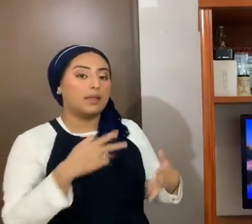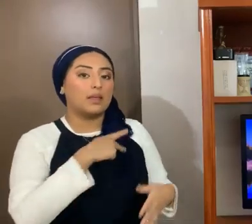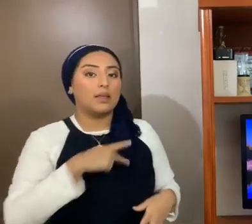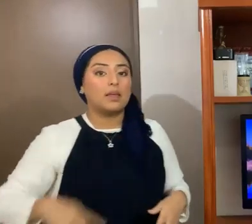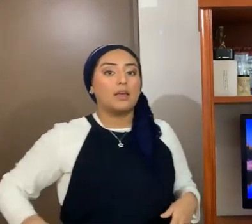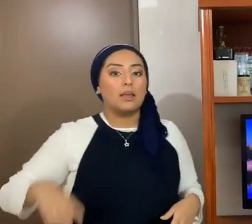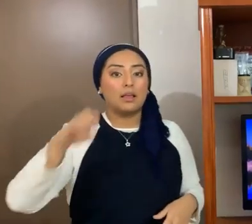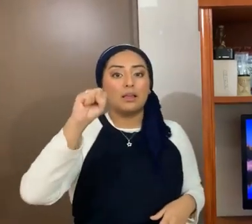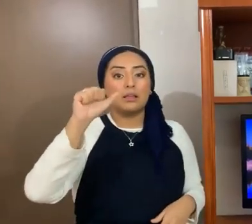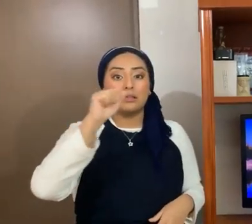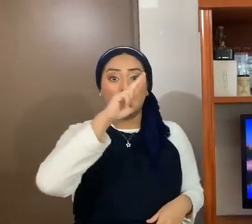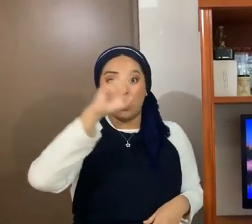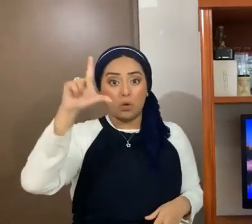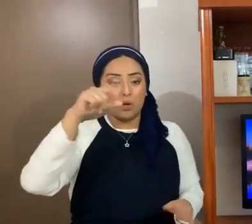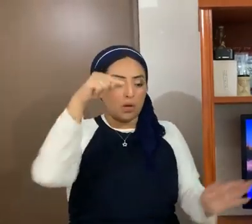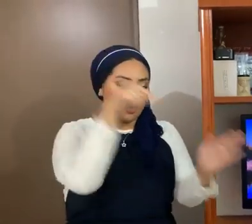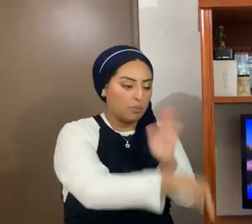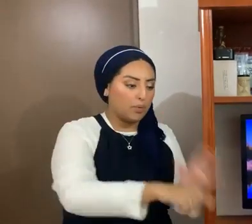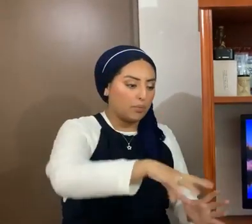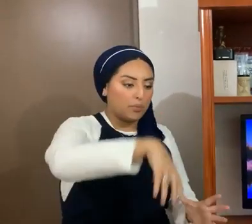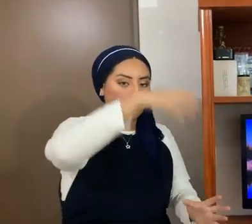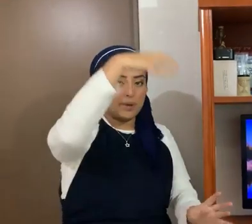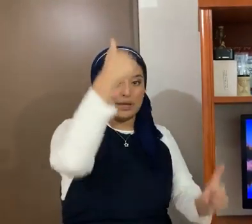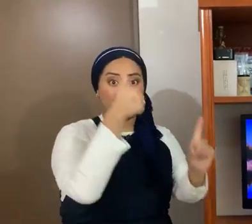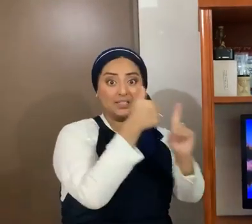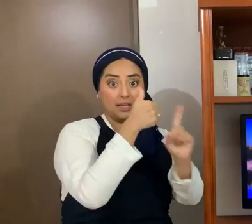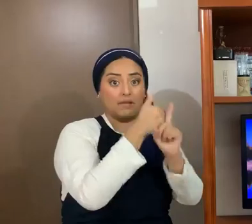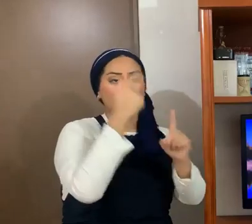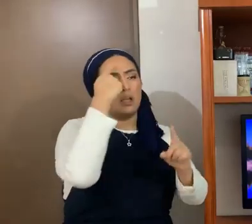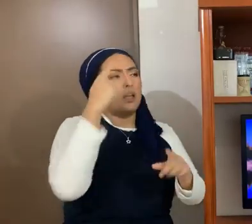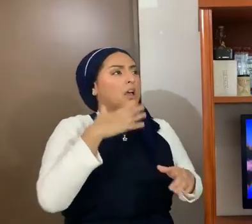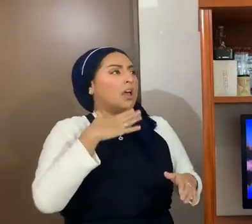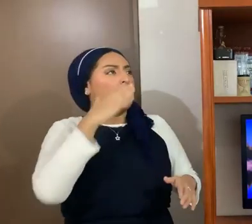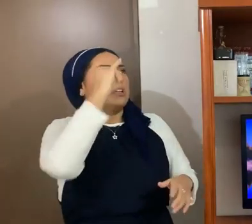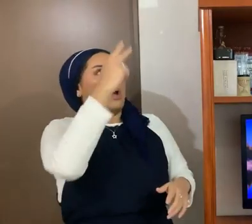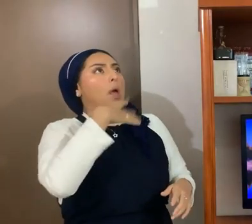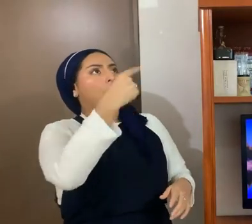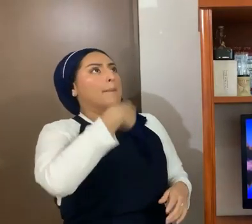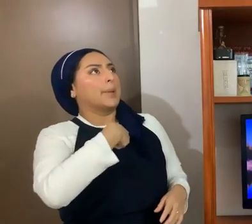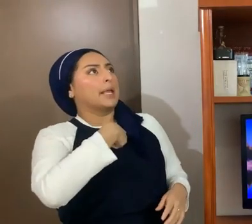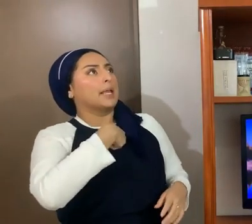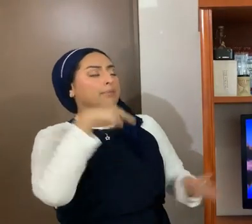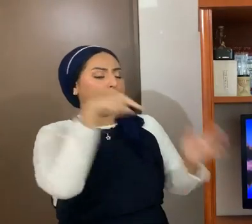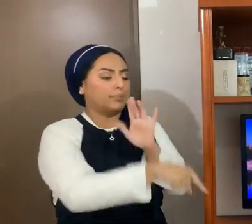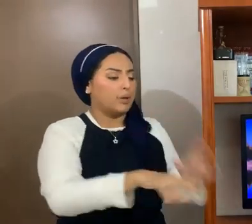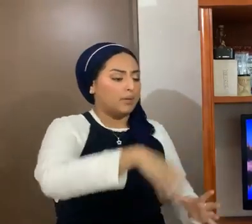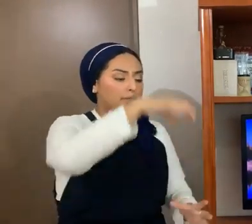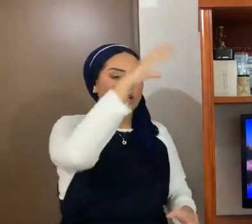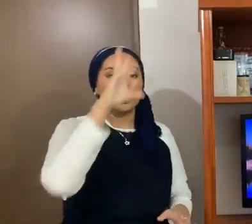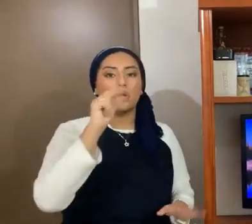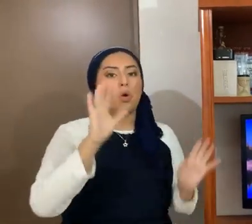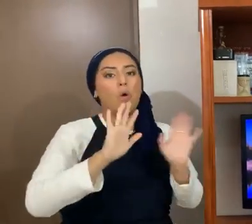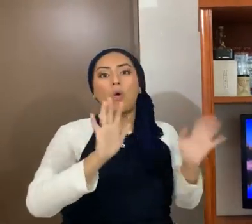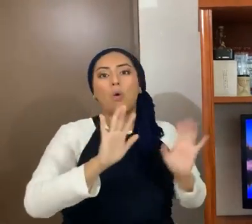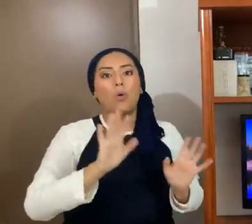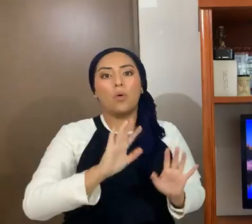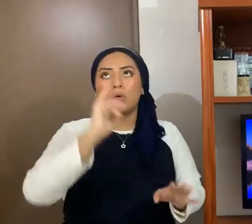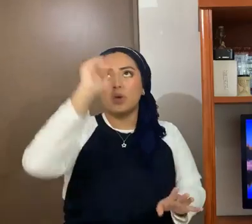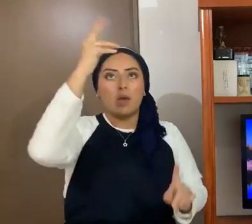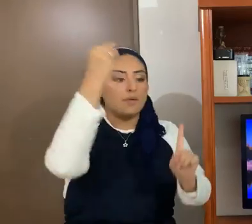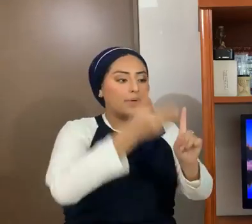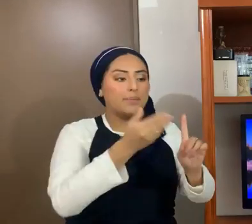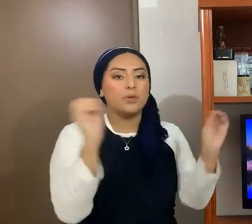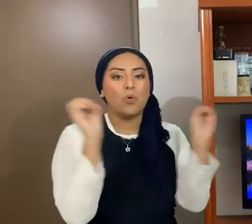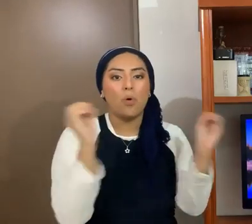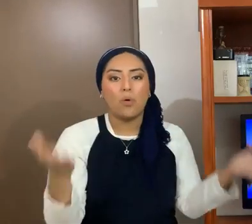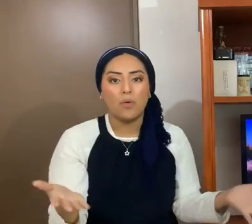Saúl había hecho sacrificios diciendo, así voy a agradar al Todopoderoso. No, el Eterno no se agrada con los sacrificios. El Eterno no se agrada